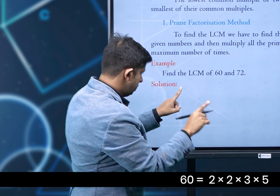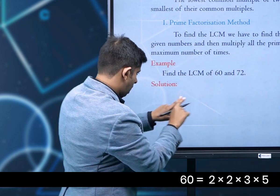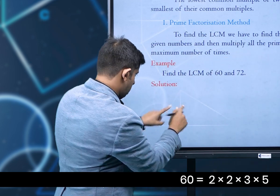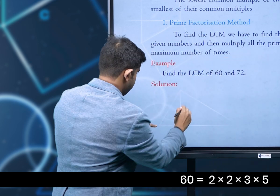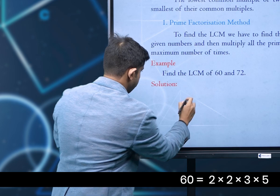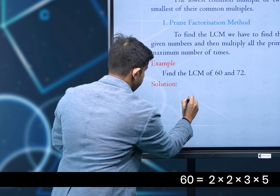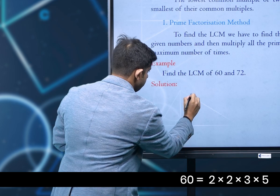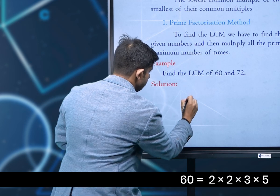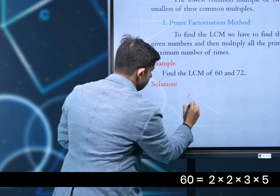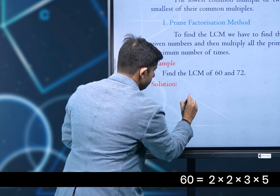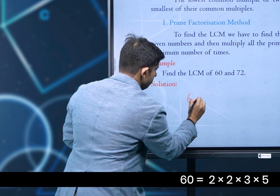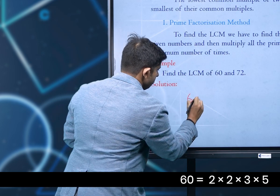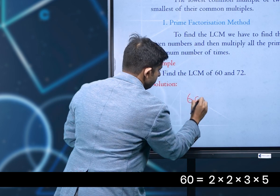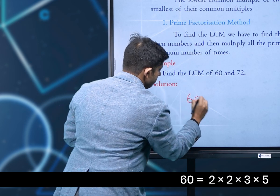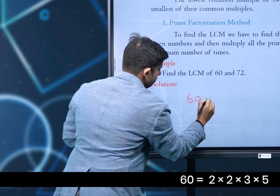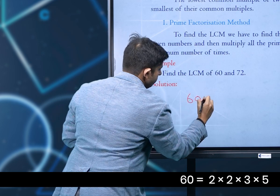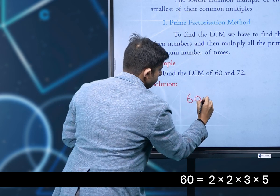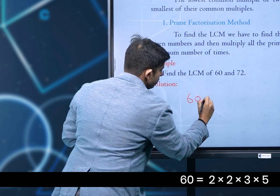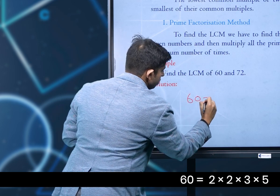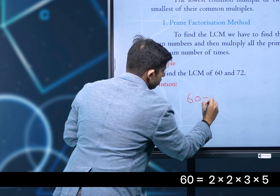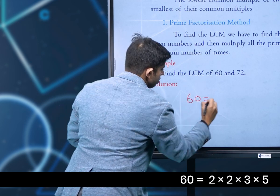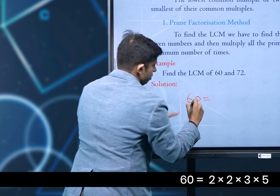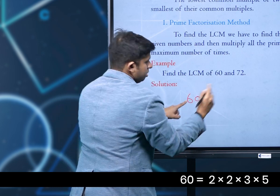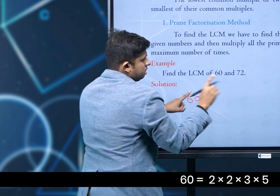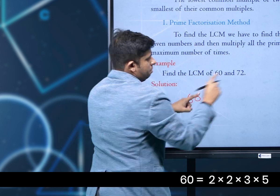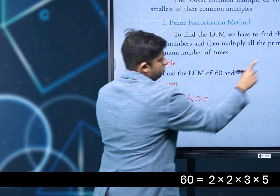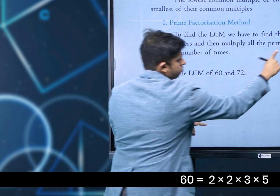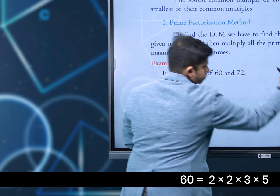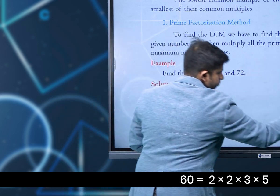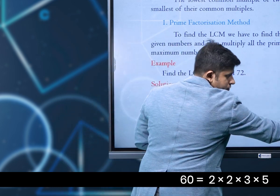साठ बरोबर 2 गुणिले 2 गुणिले 3 गुणिले 5.